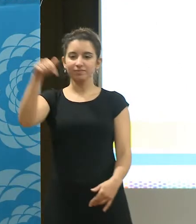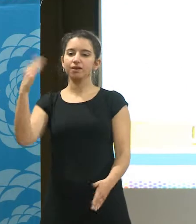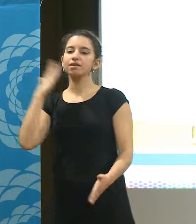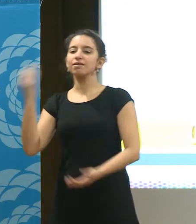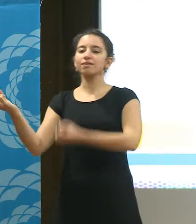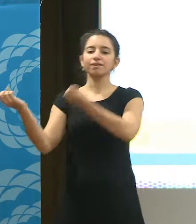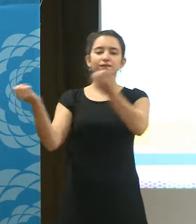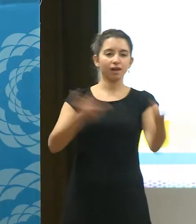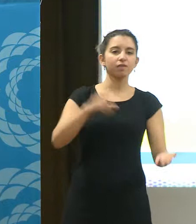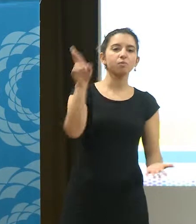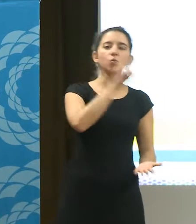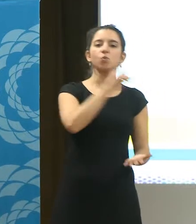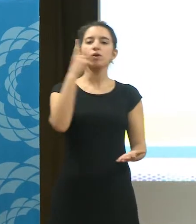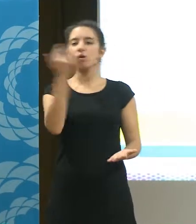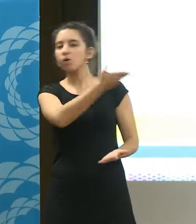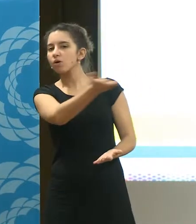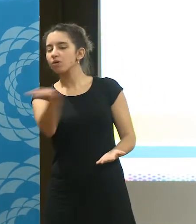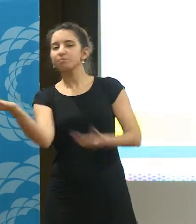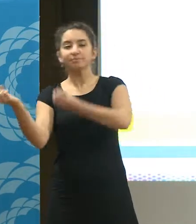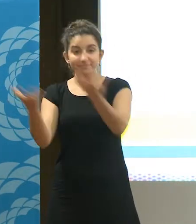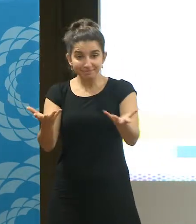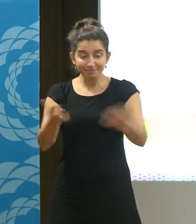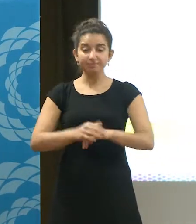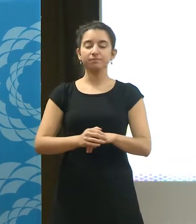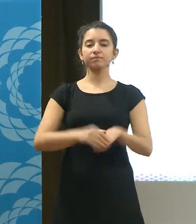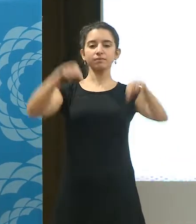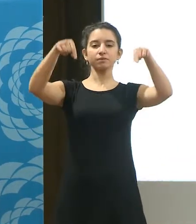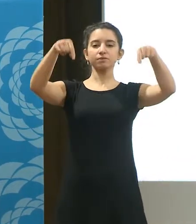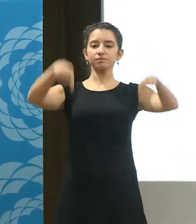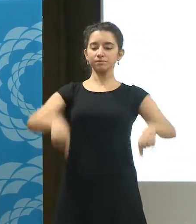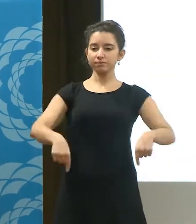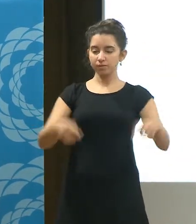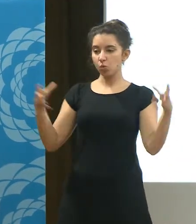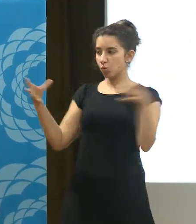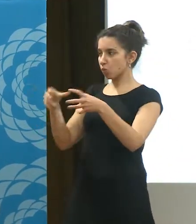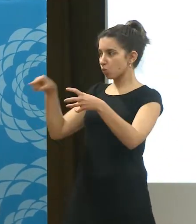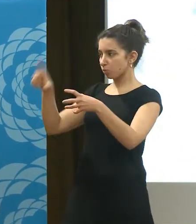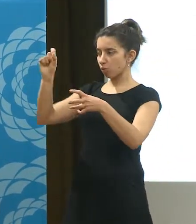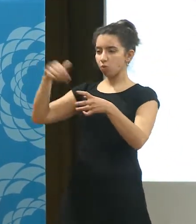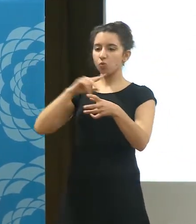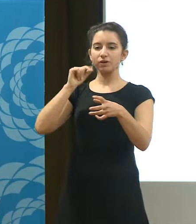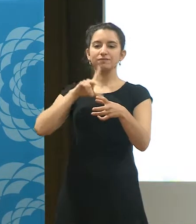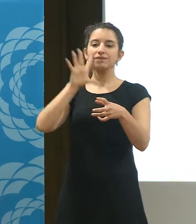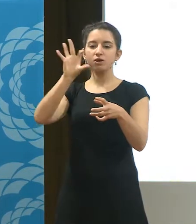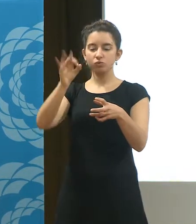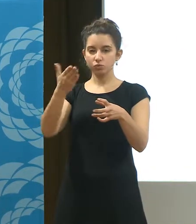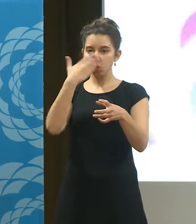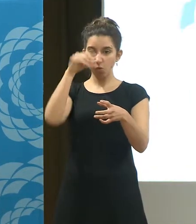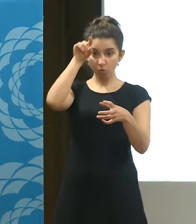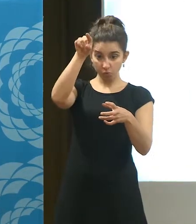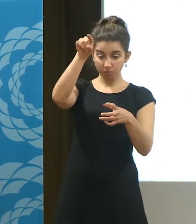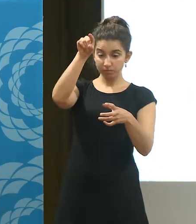tardes para todos y a todas. Estamos acá desde los medios comunitarios, alternativos y populares de Córdoba Capital.